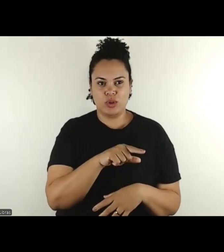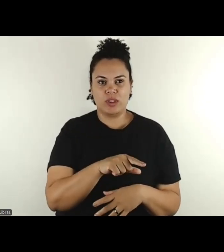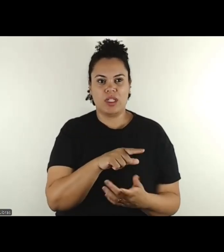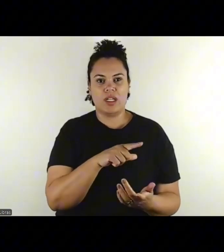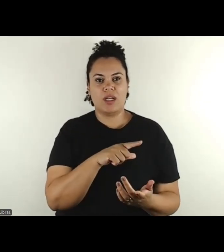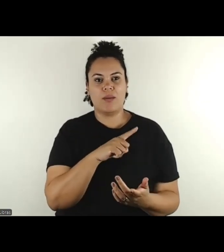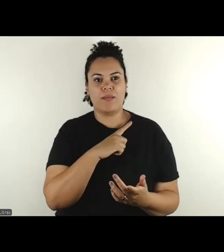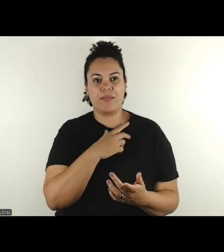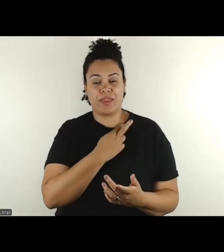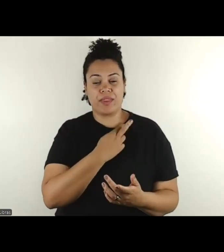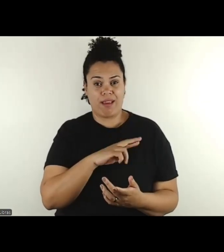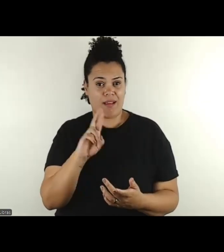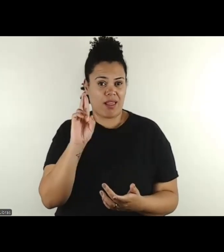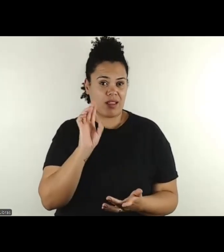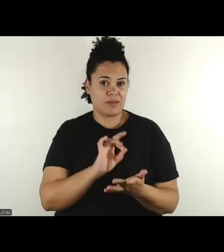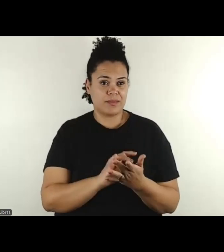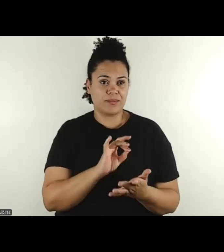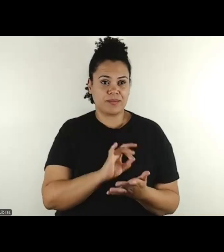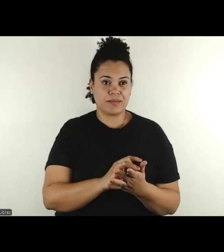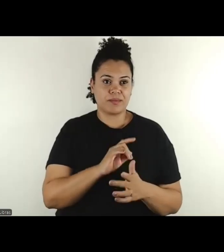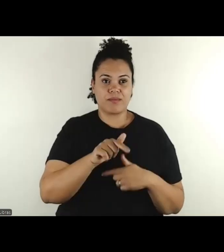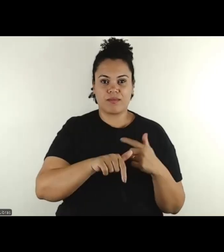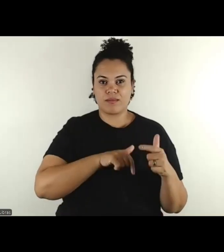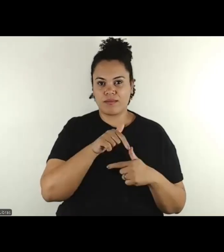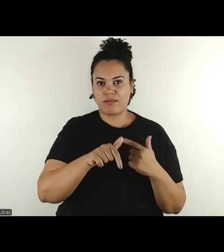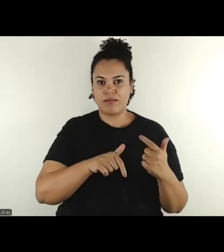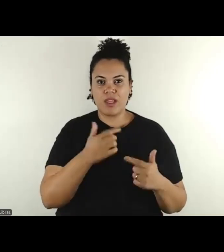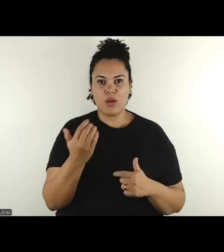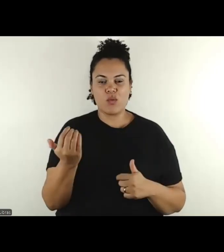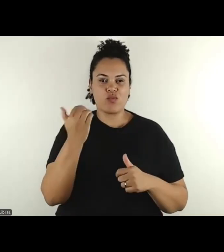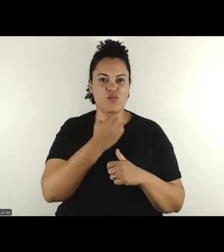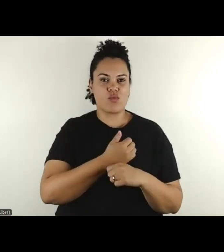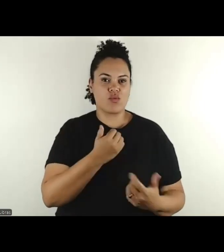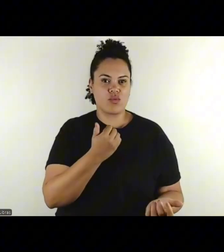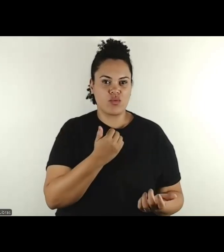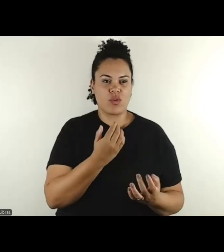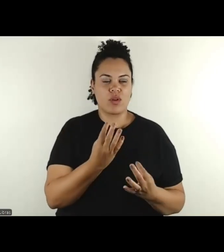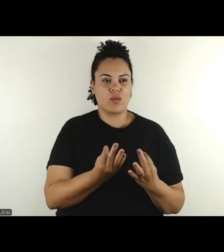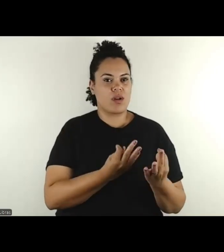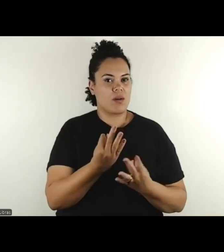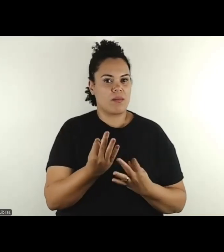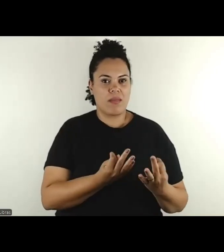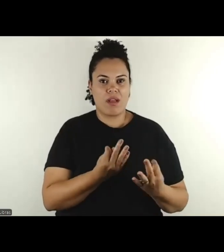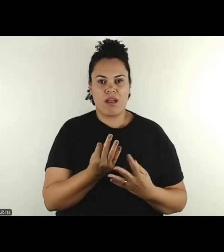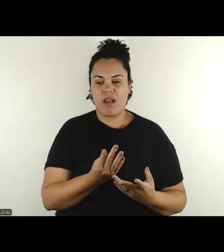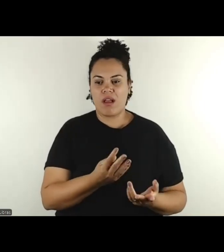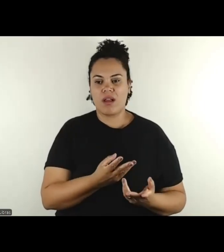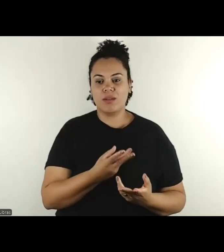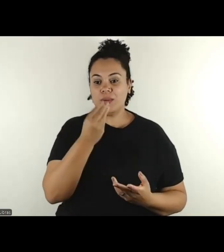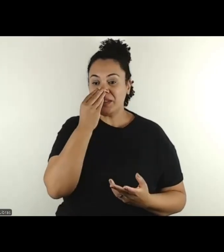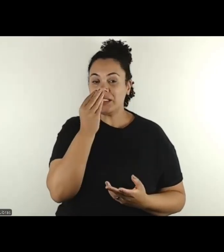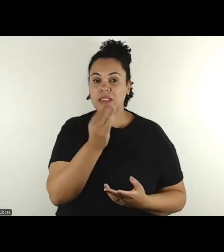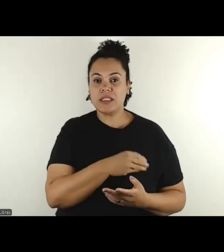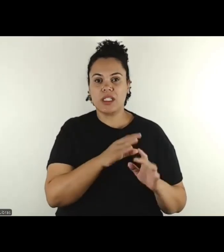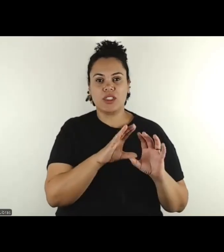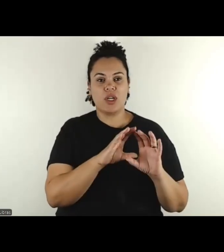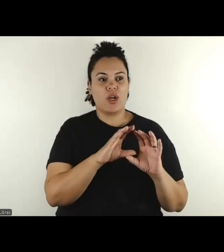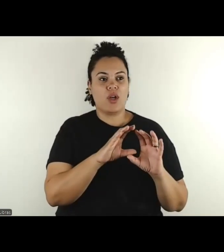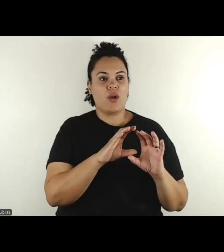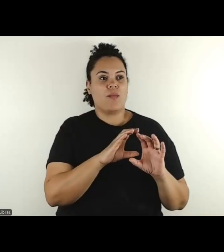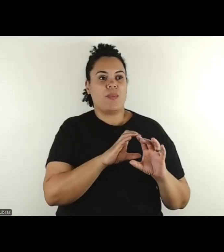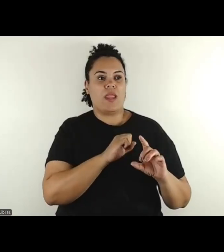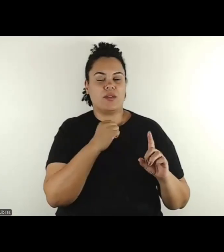que a religião se torna um instrumento de tratamento sem atentar para a realidade social, ética, cultural e